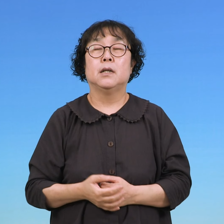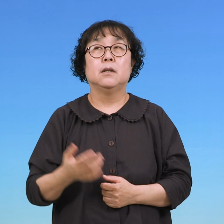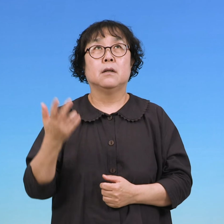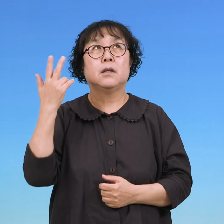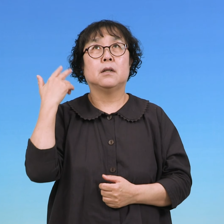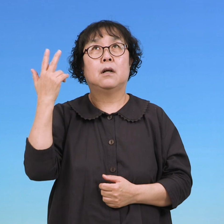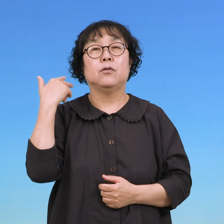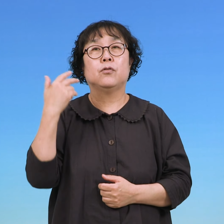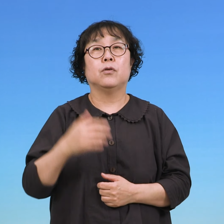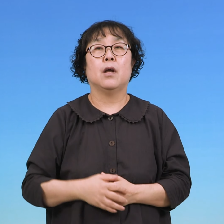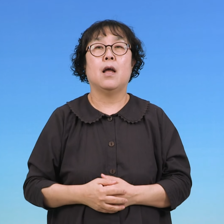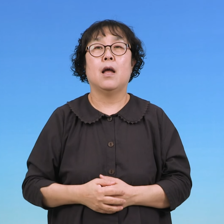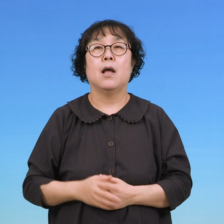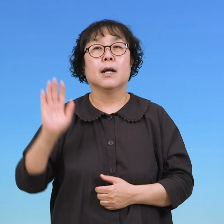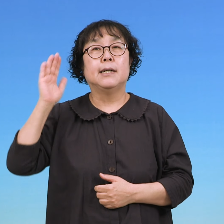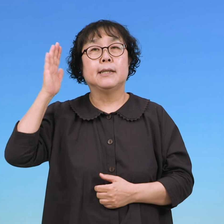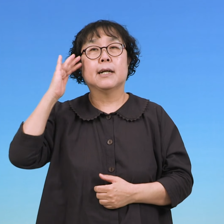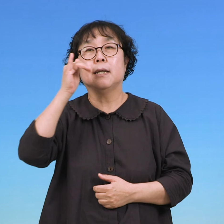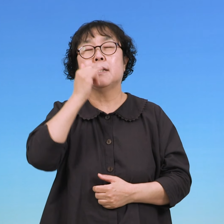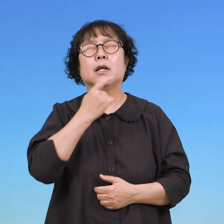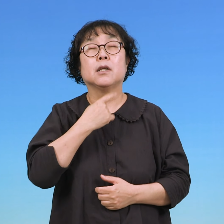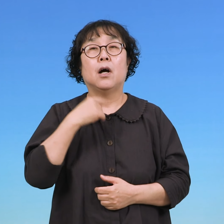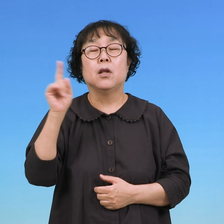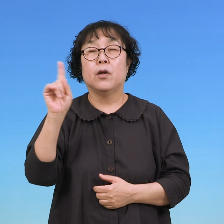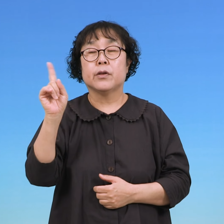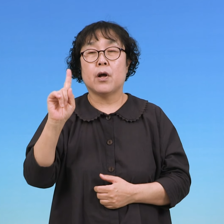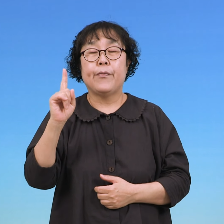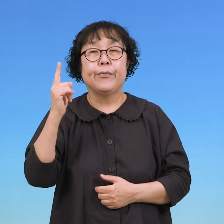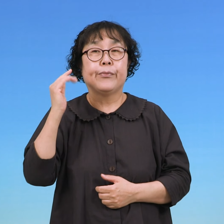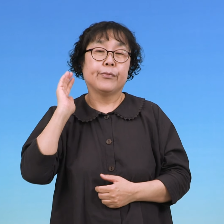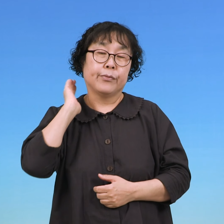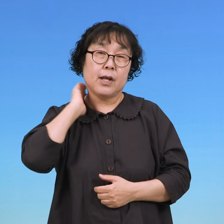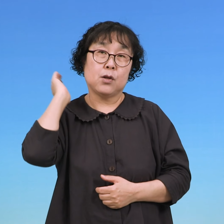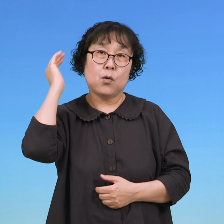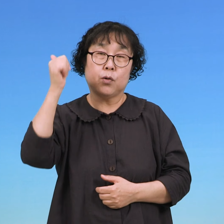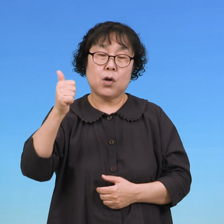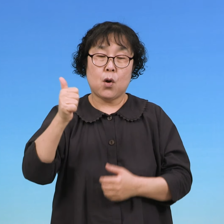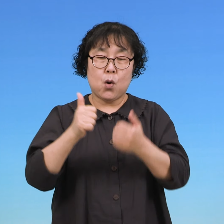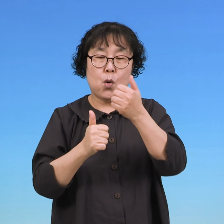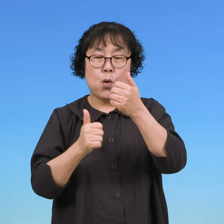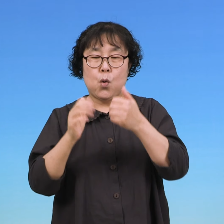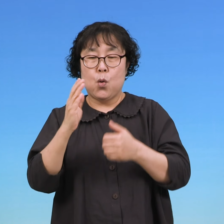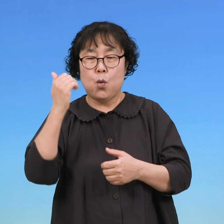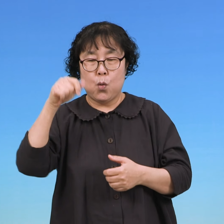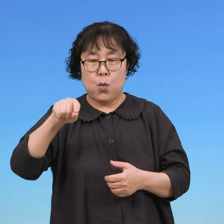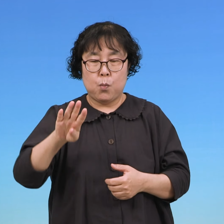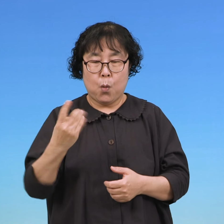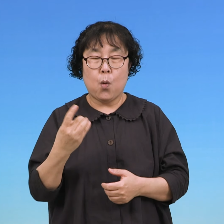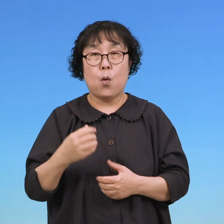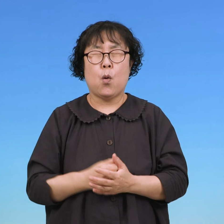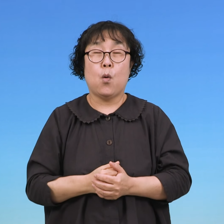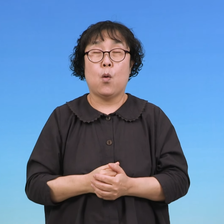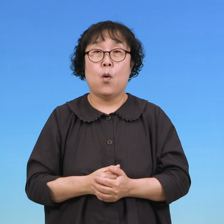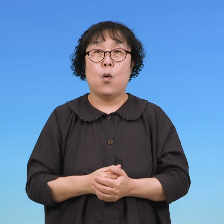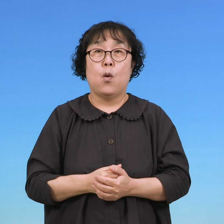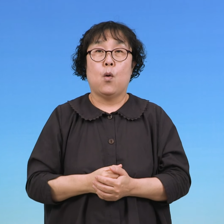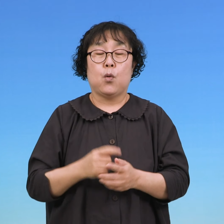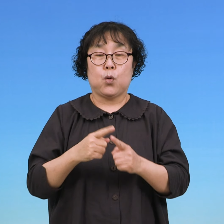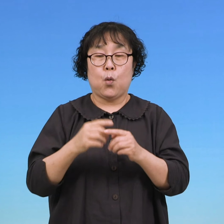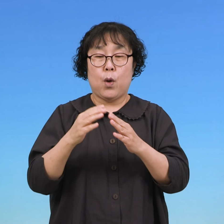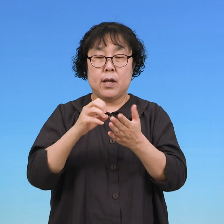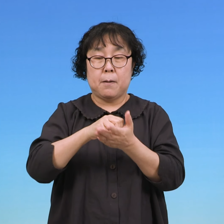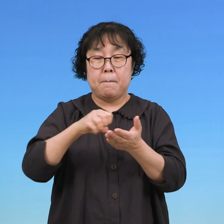제가 지난주에 그 최근에 있었던 모 대통령 후보, 분당 우리 교회 출석하셨던 모 대통령 후보 재적